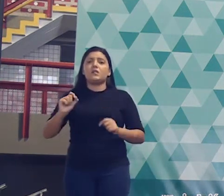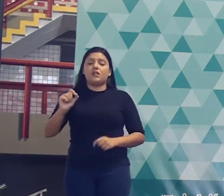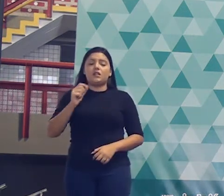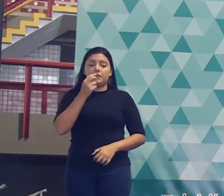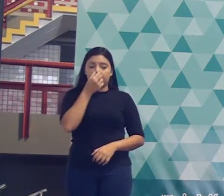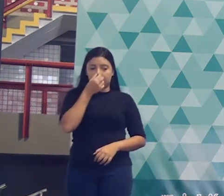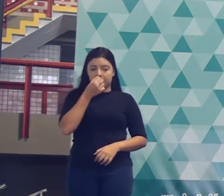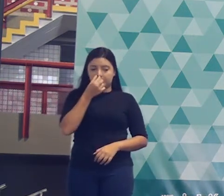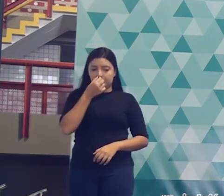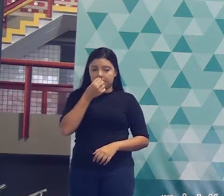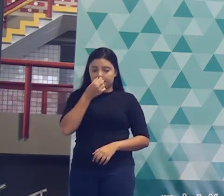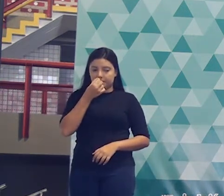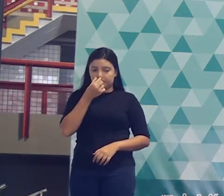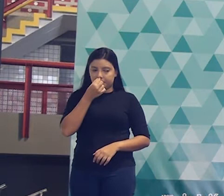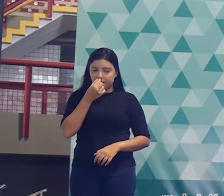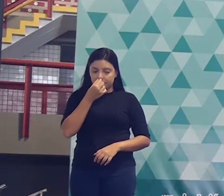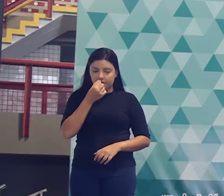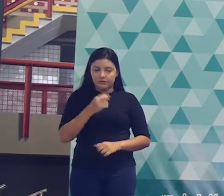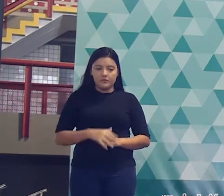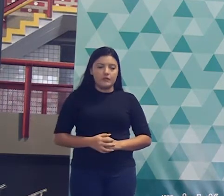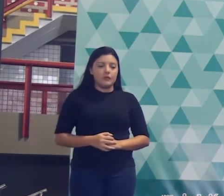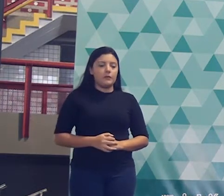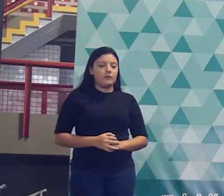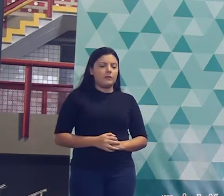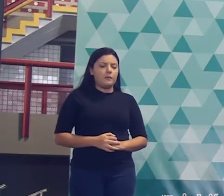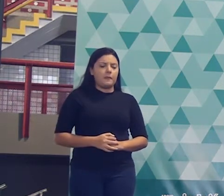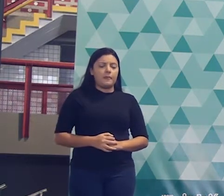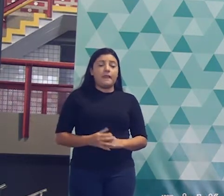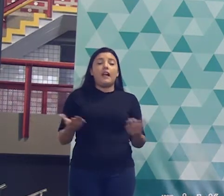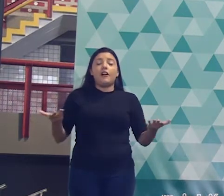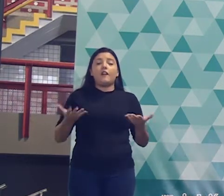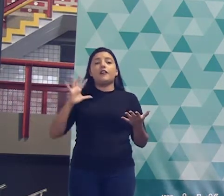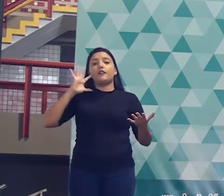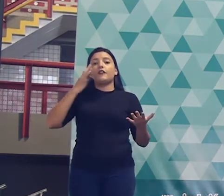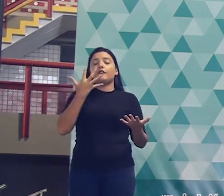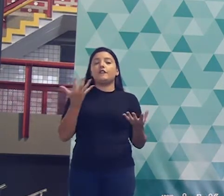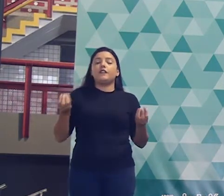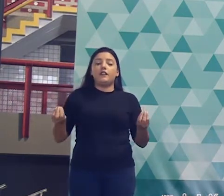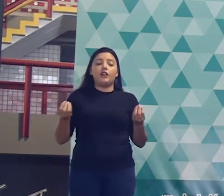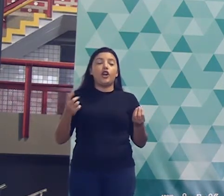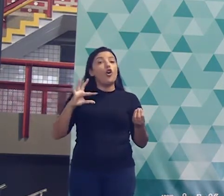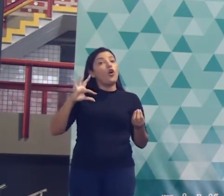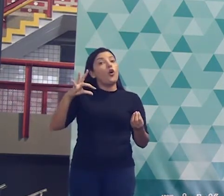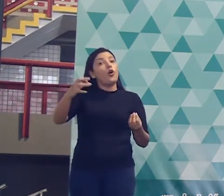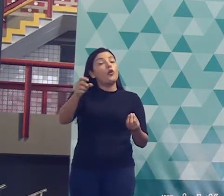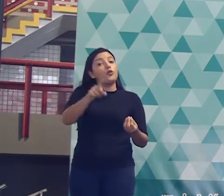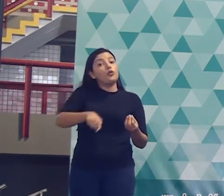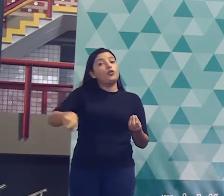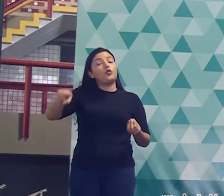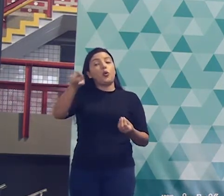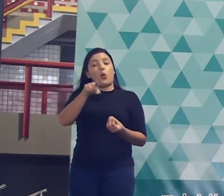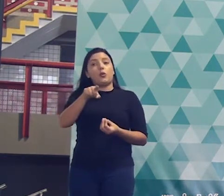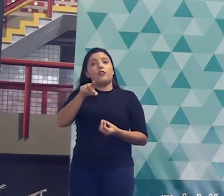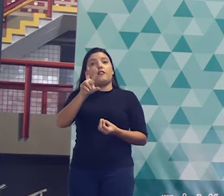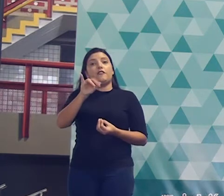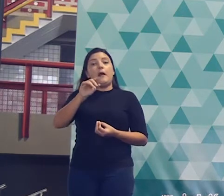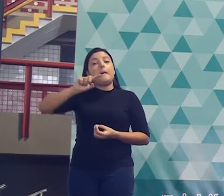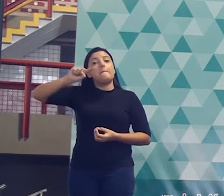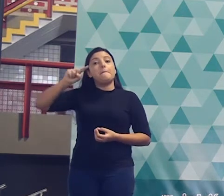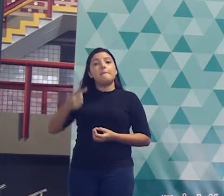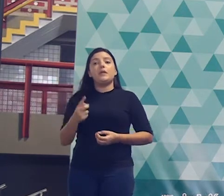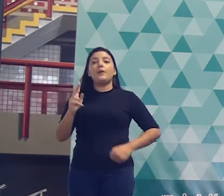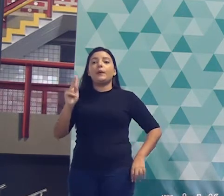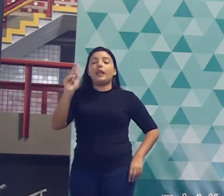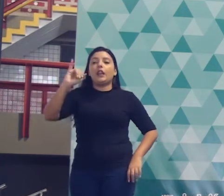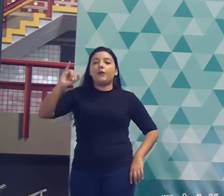fazer? Vamos determinar o seguinte, galera. Vamos determinar que todos eles vão produzir 1000